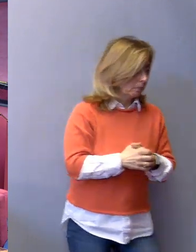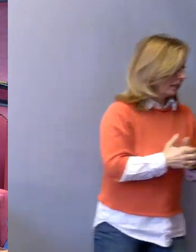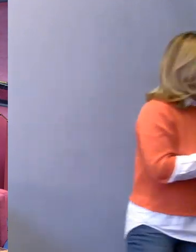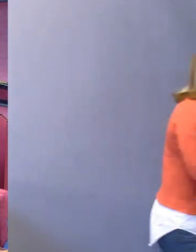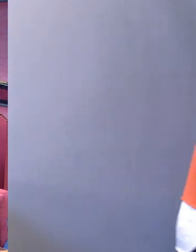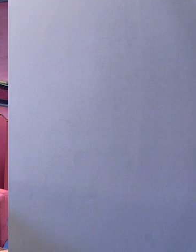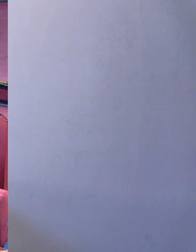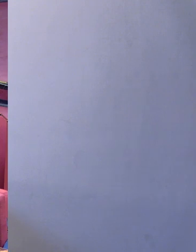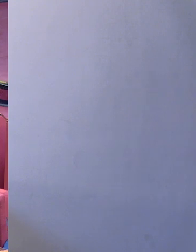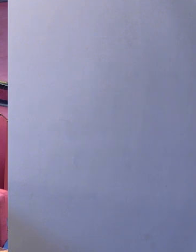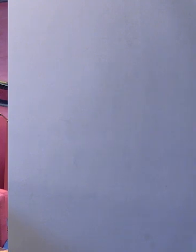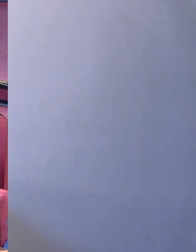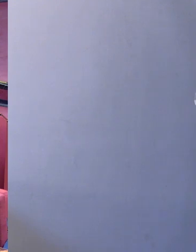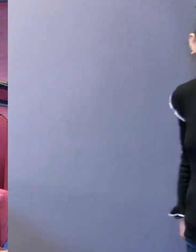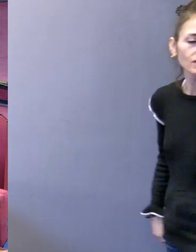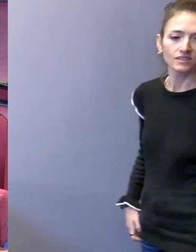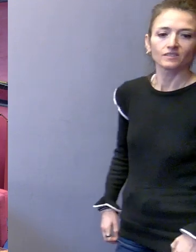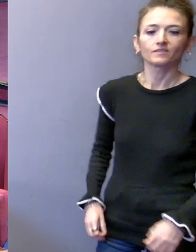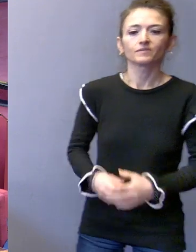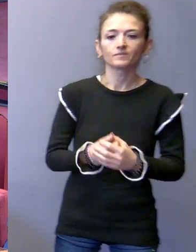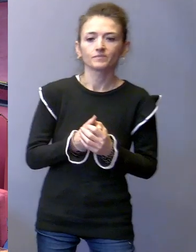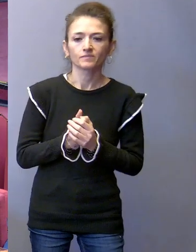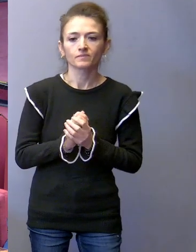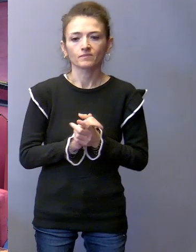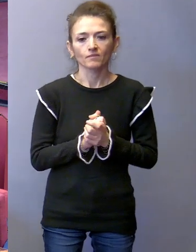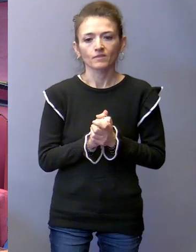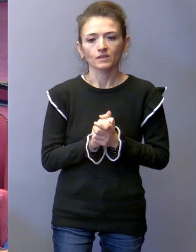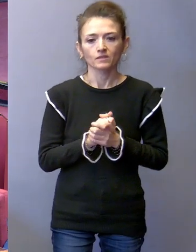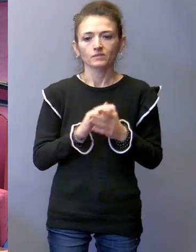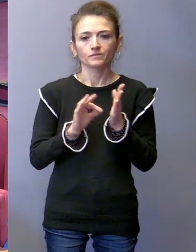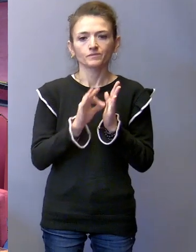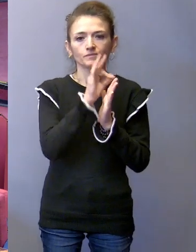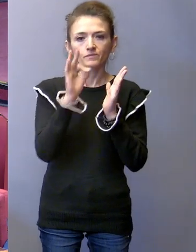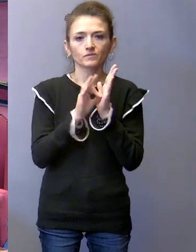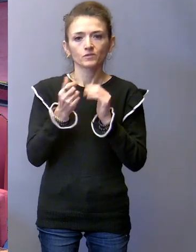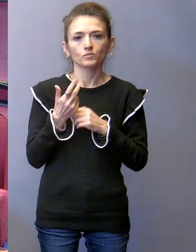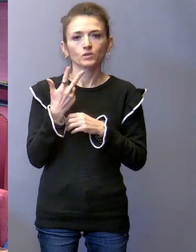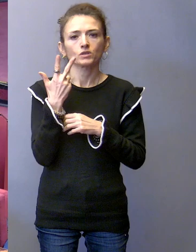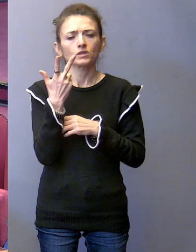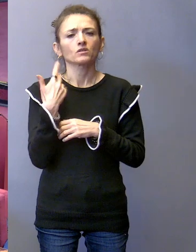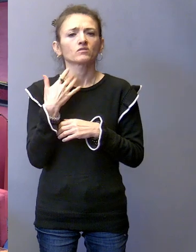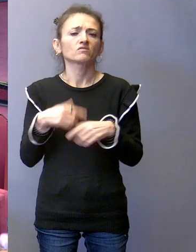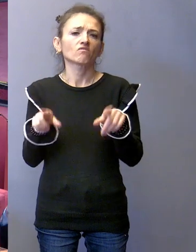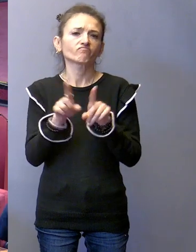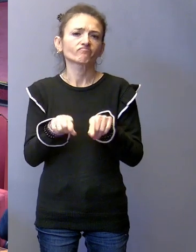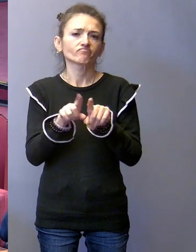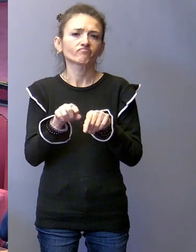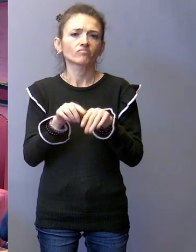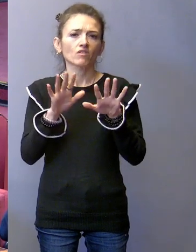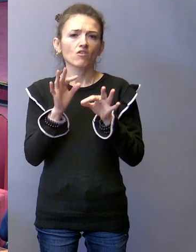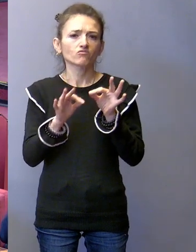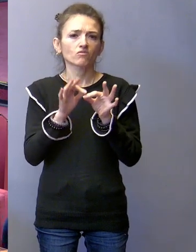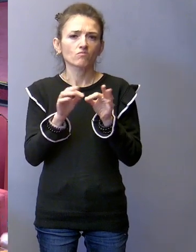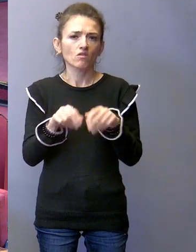Allora nell'ordine del giorno numero 3 vado a porre quello che sto dicendo già da 10 minuti più o